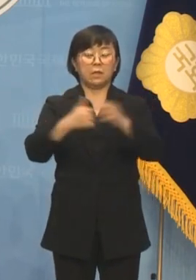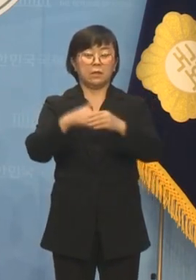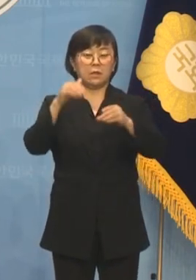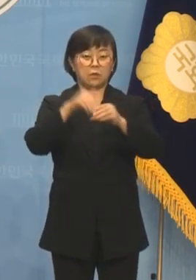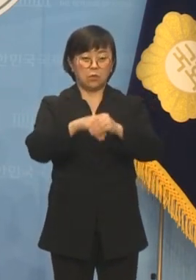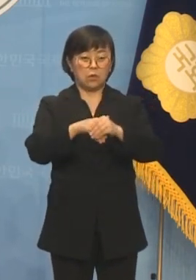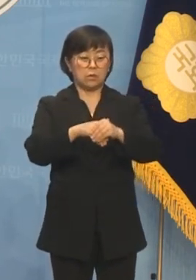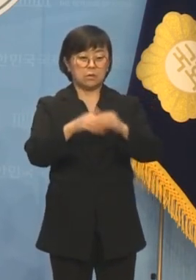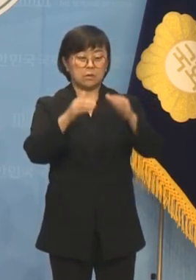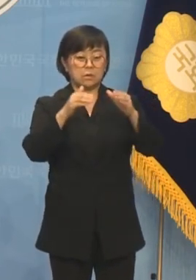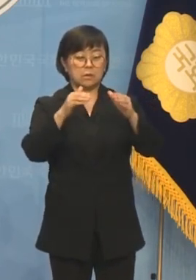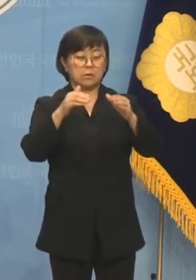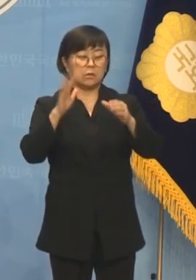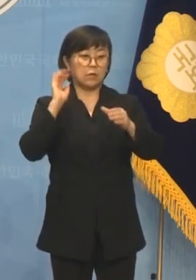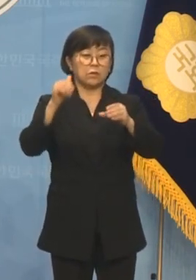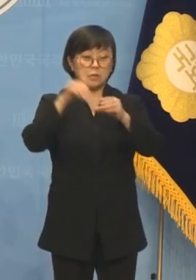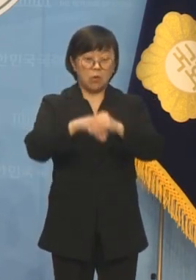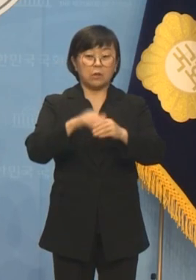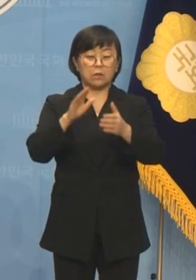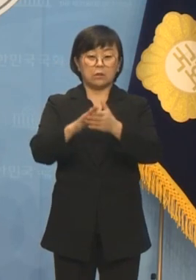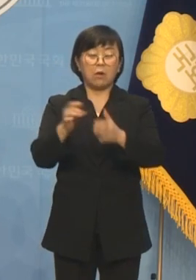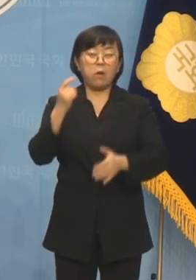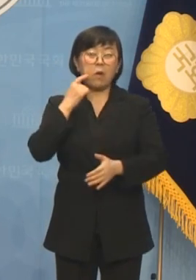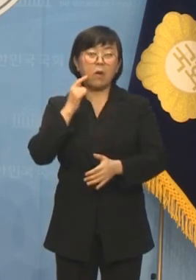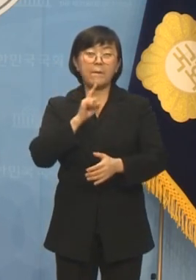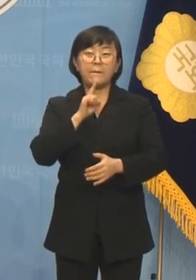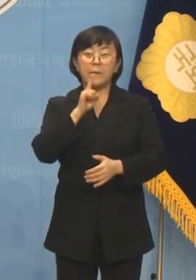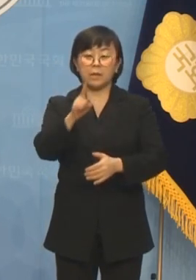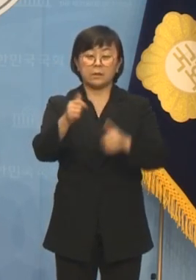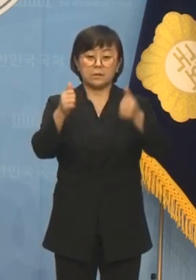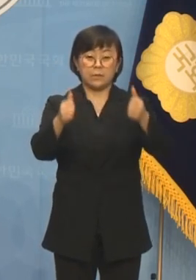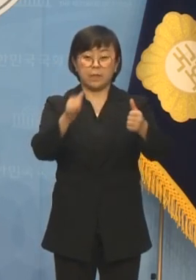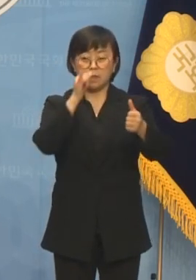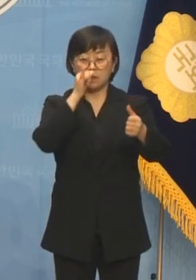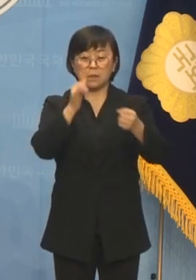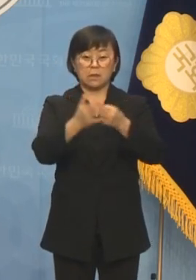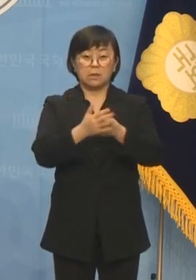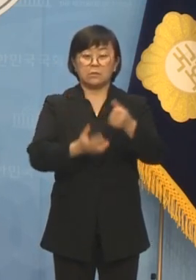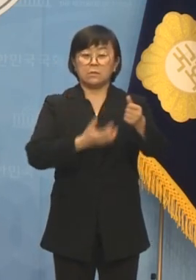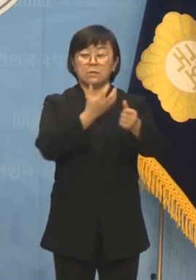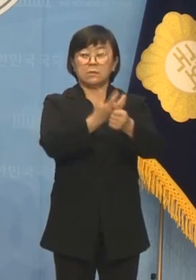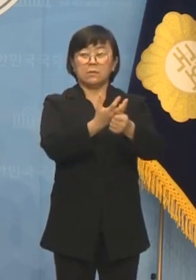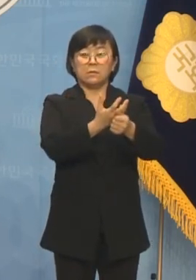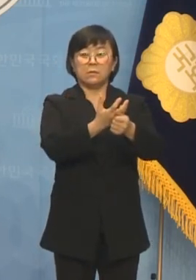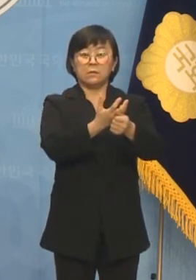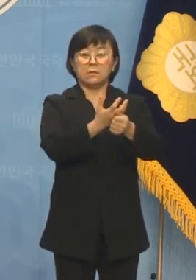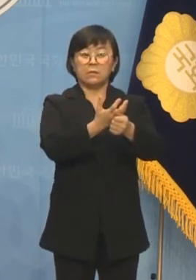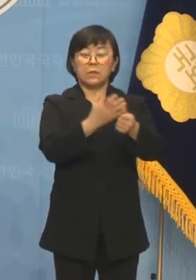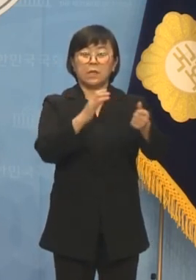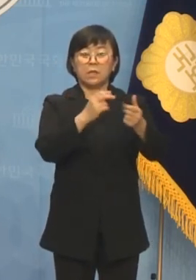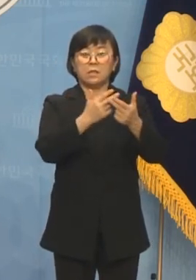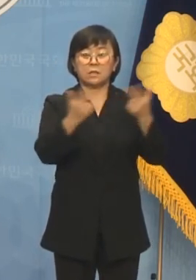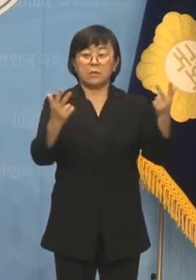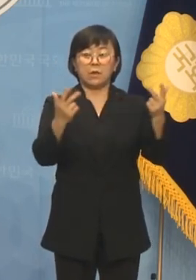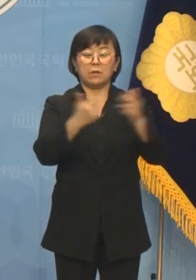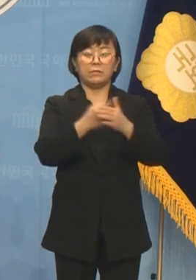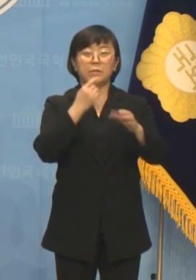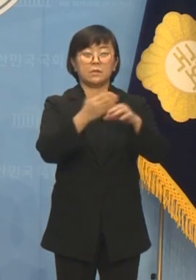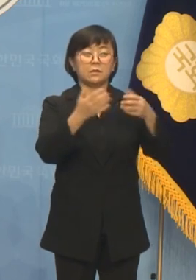선거과정에서 허위 사실을 공한 혐의 등으로 재판에 넘겨진 어 이재명